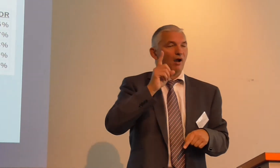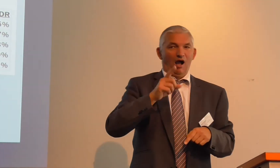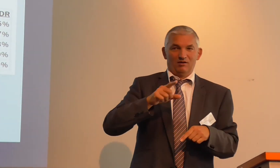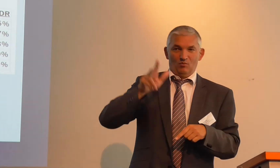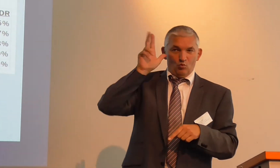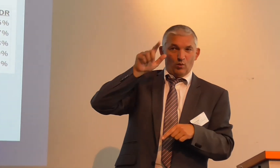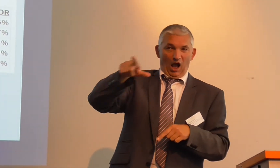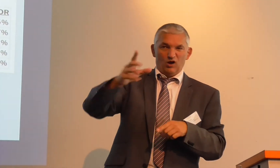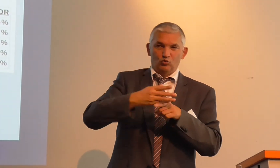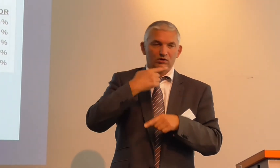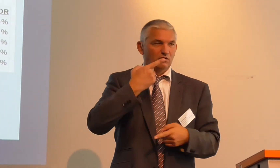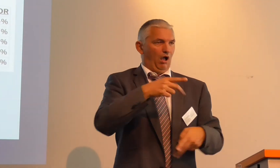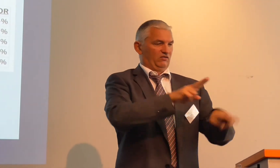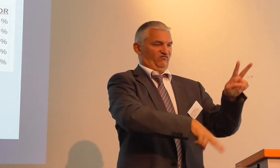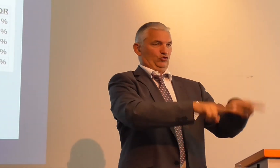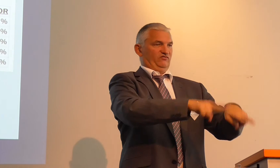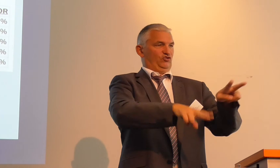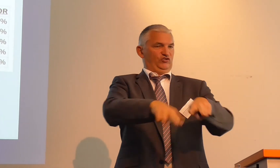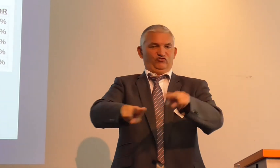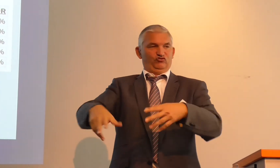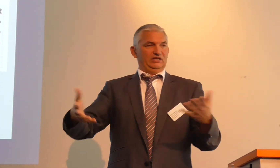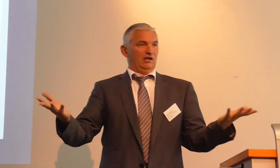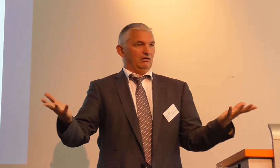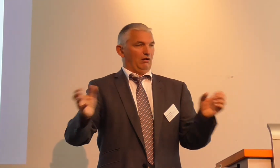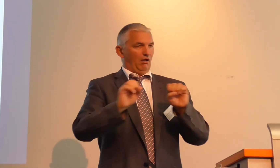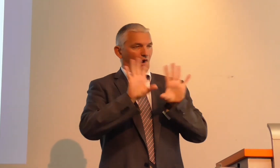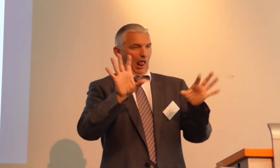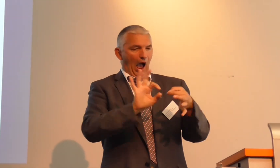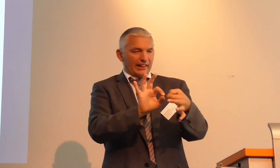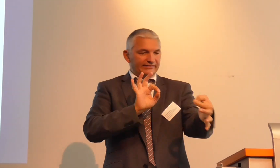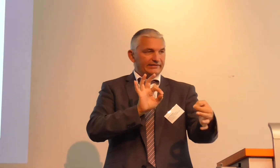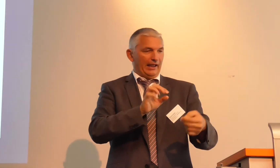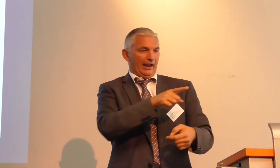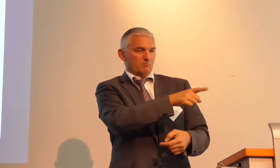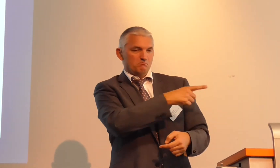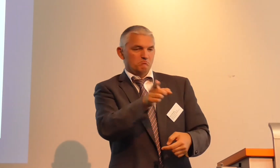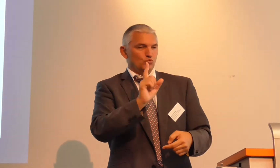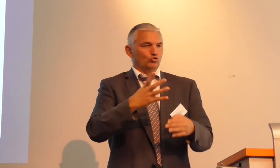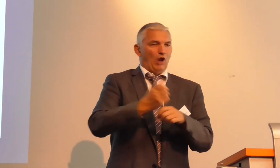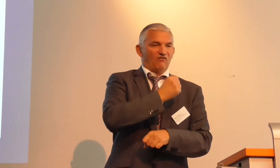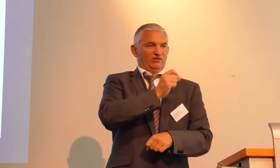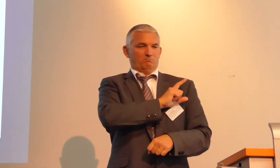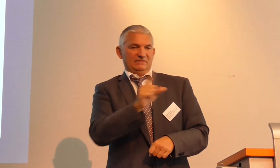man die Quote betrachtet. Aber Uli Hase hat es schon gesagt, es ist sehr unterschiedlich. Es gibt keine klaren Leitlinien, es